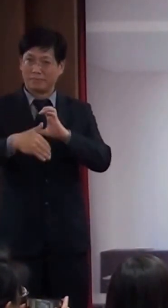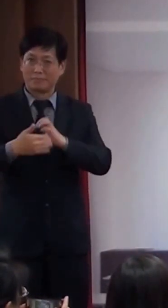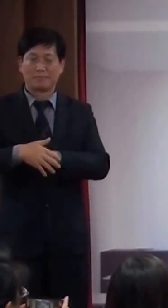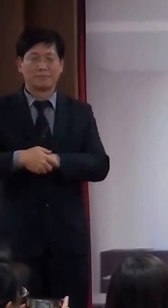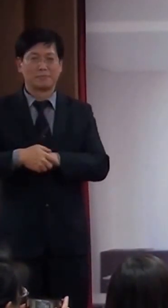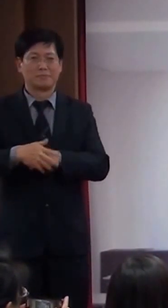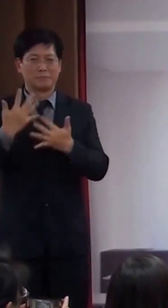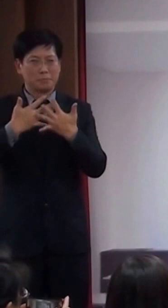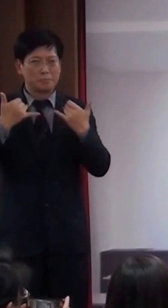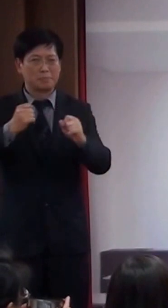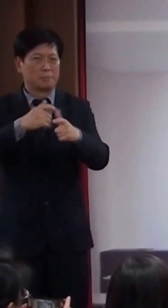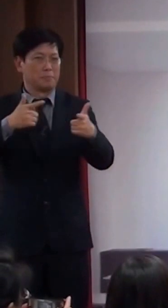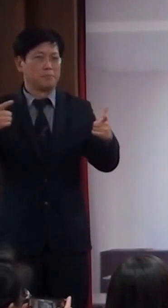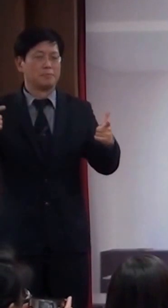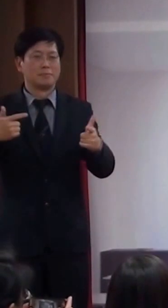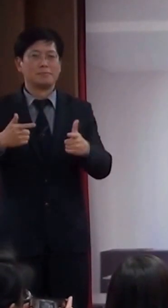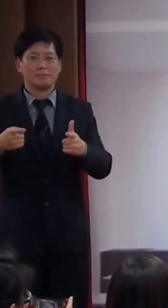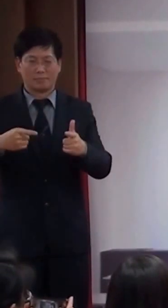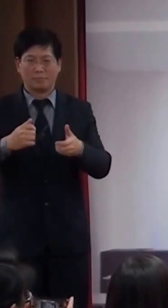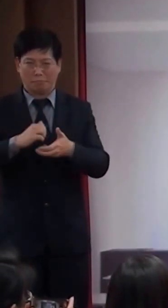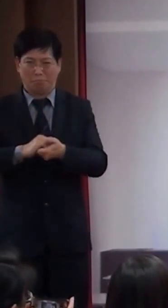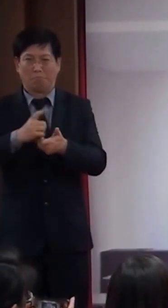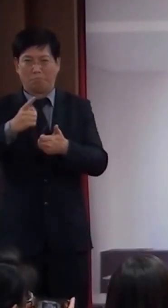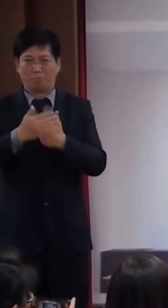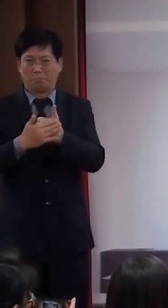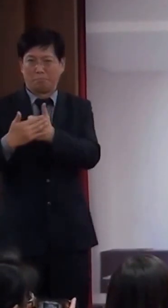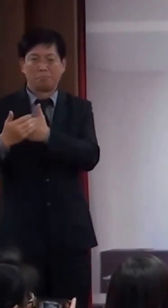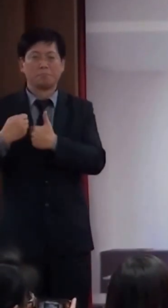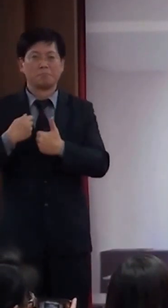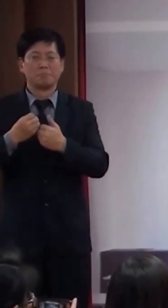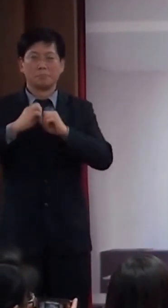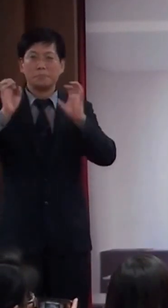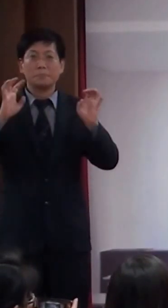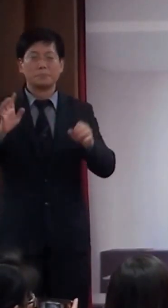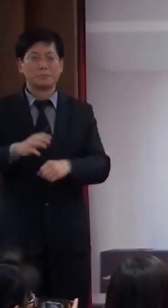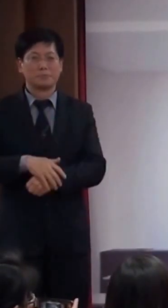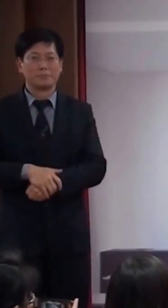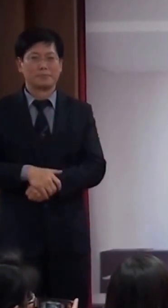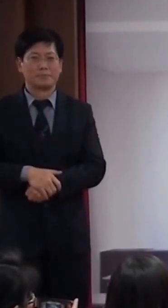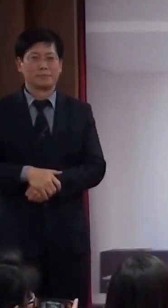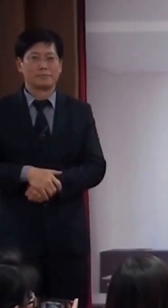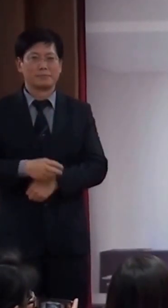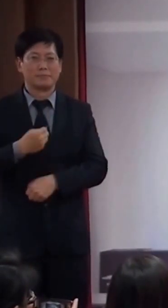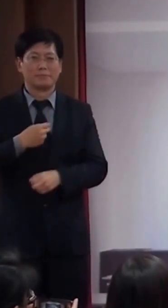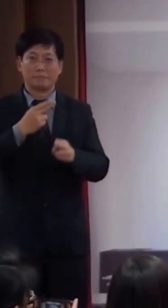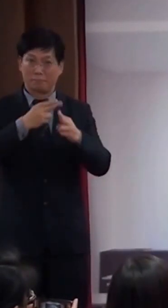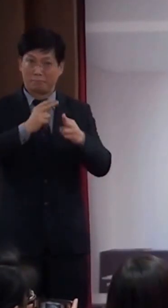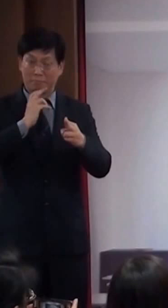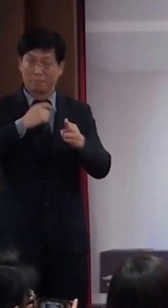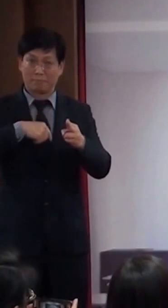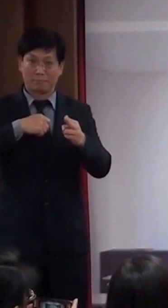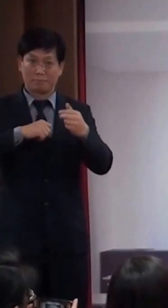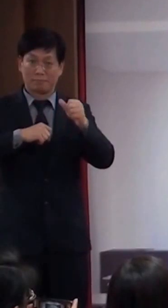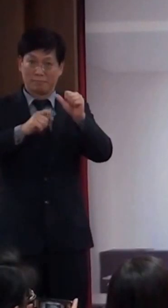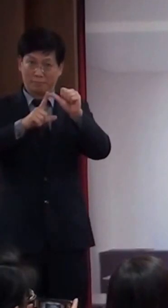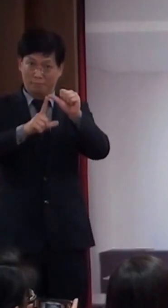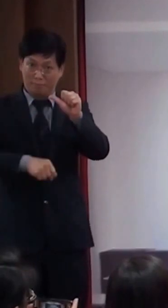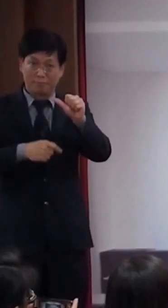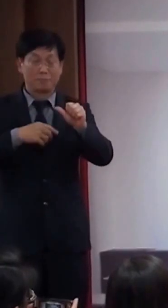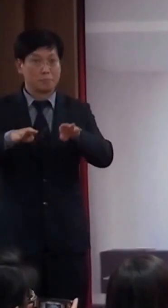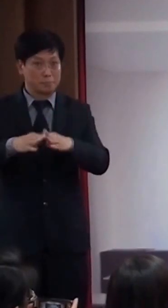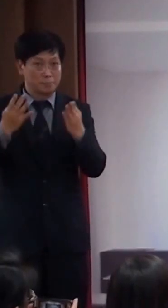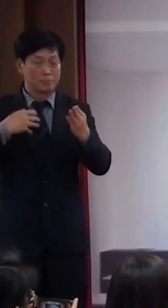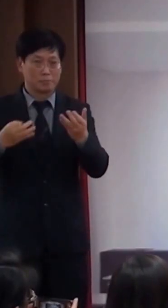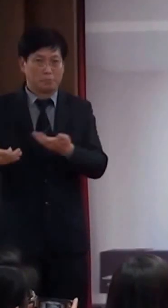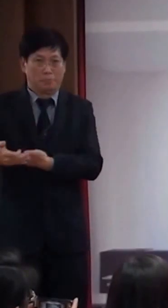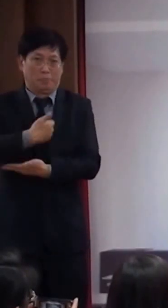电视、网络各方面呢各位给我们的协助跟帮忙，我相信呢我们对于下个月房屋税的